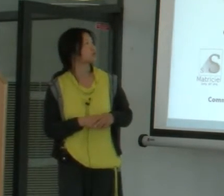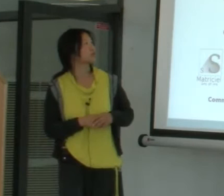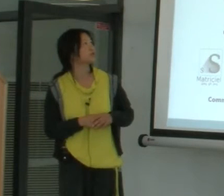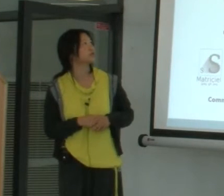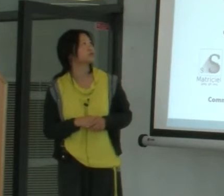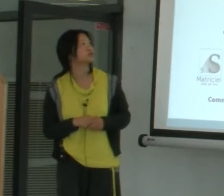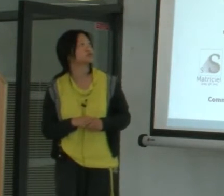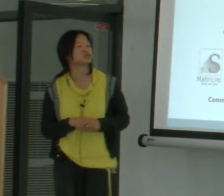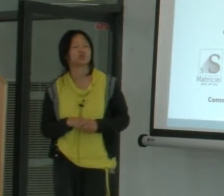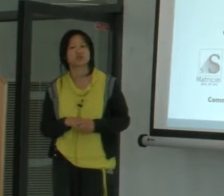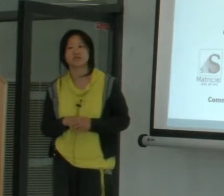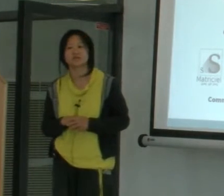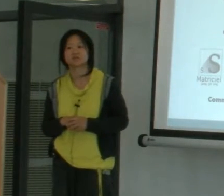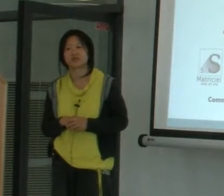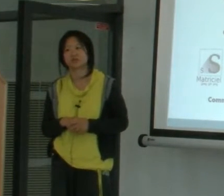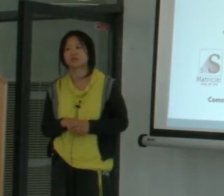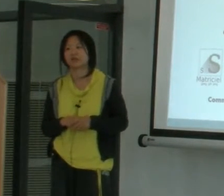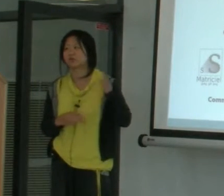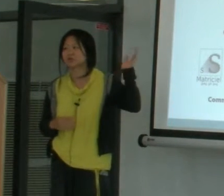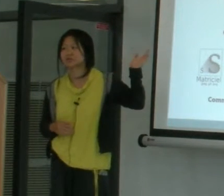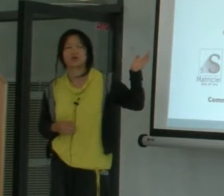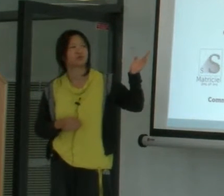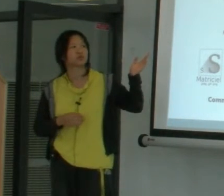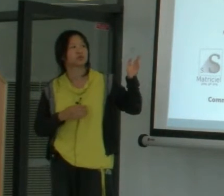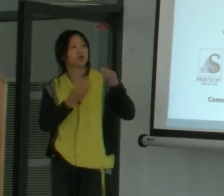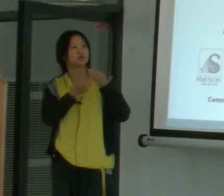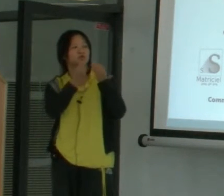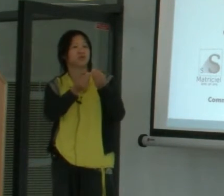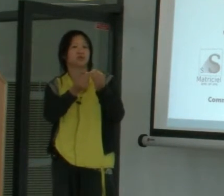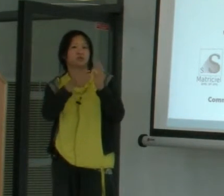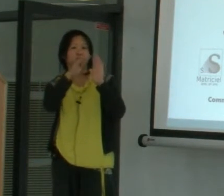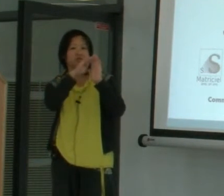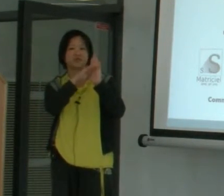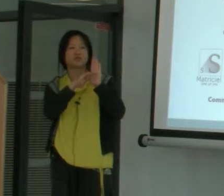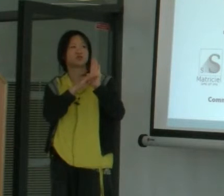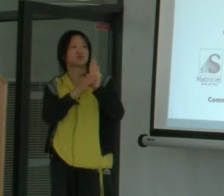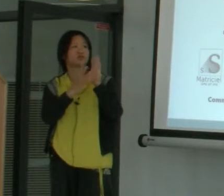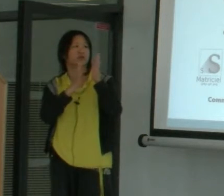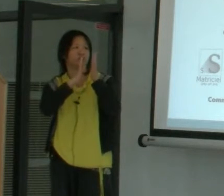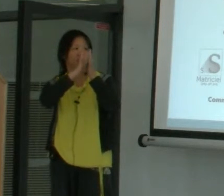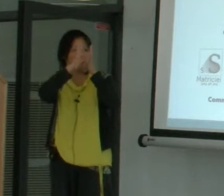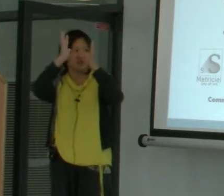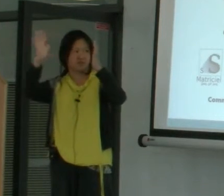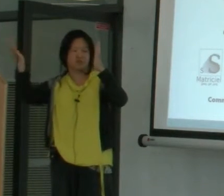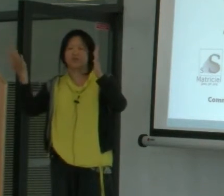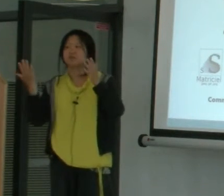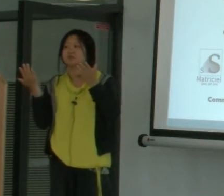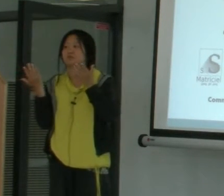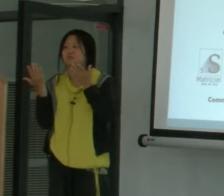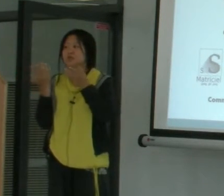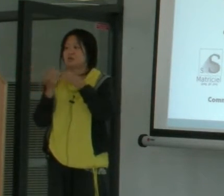D'accord. Donc là, en fait, au niveau du projet de la cygnothèque, on va d'abord commencer par vous donner une définition. En fait, le projet de la